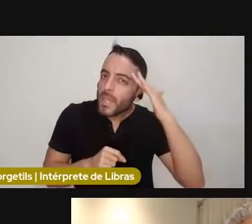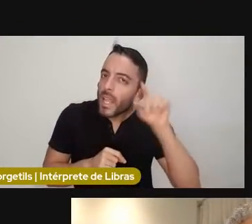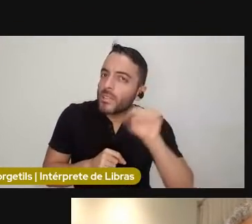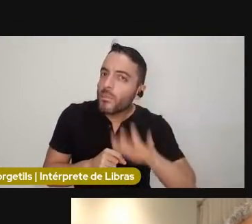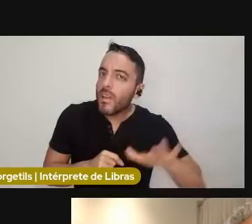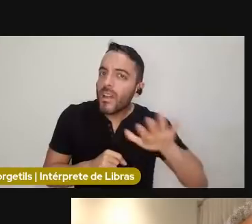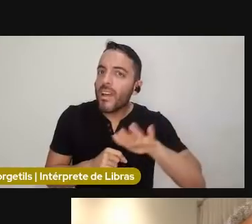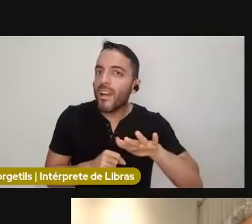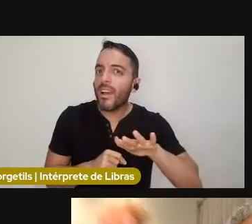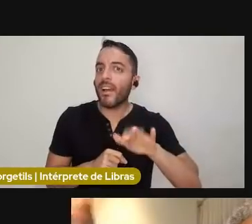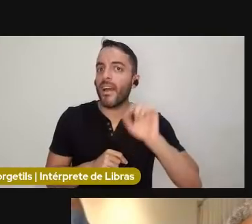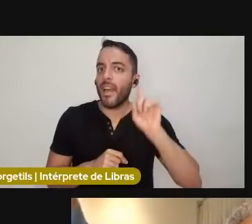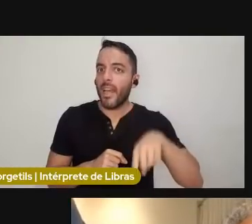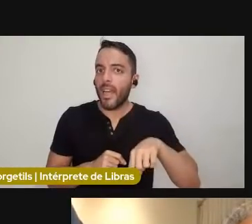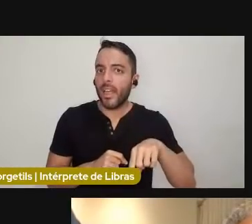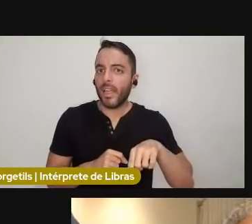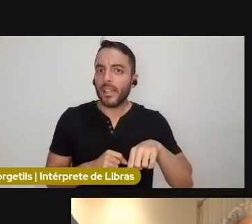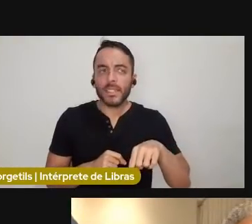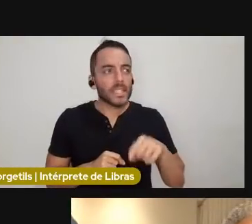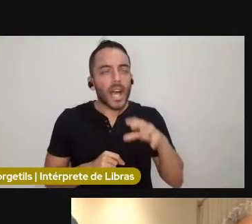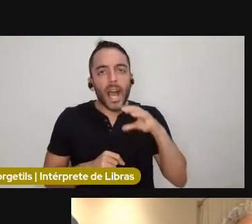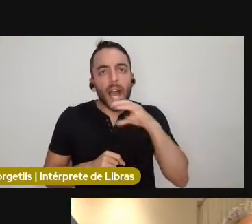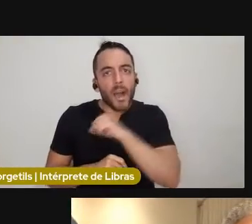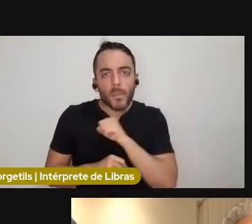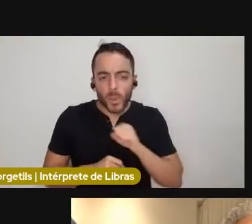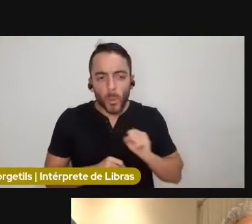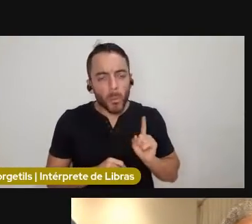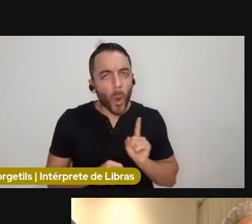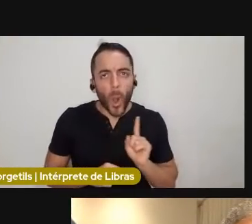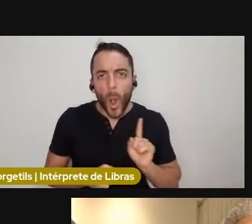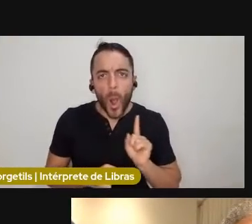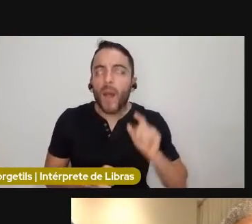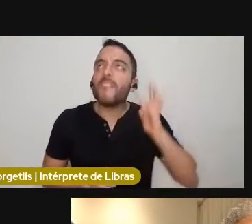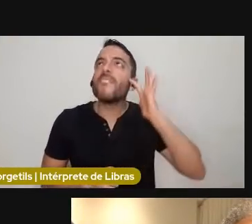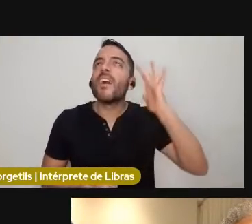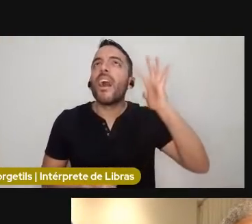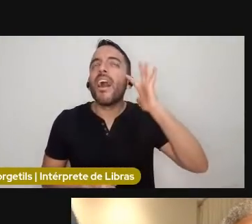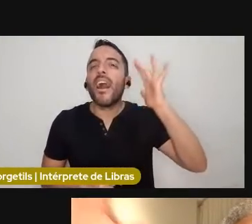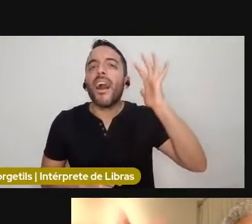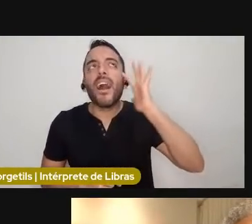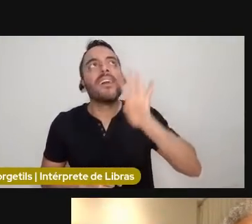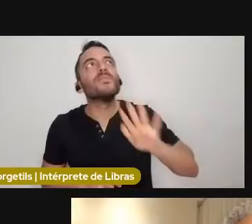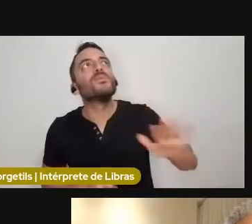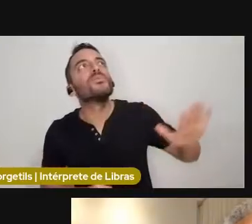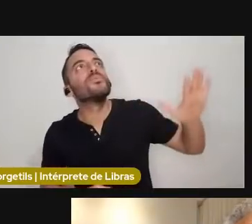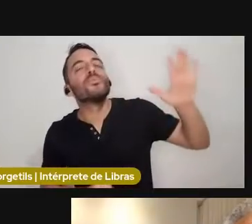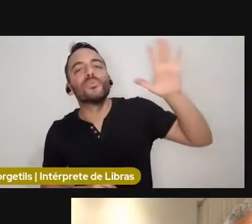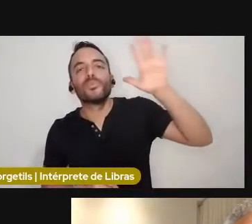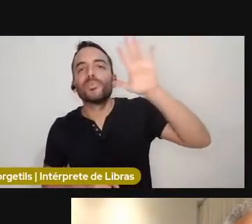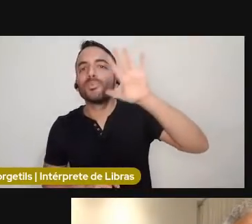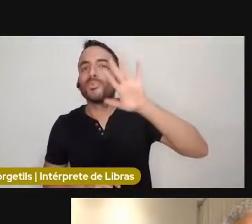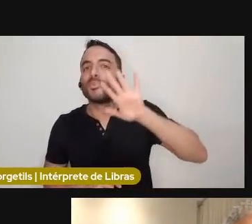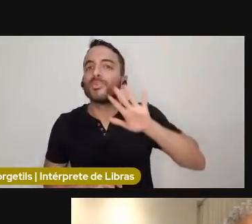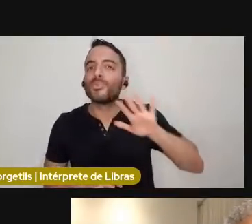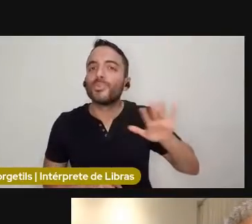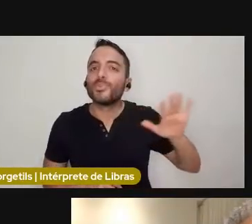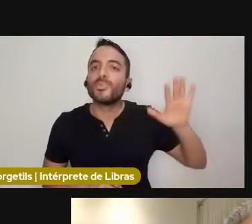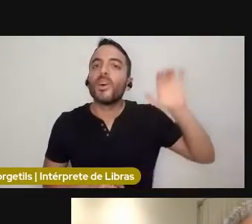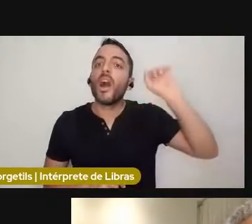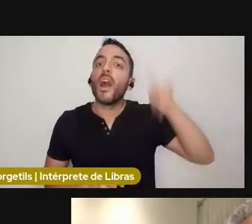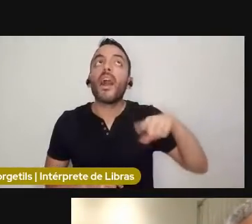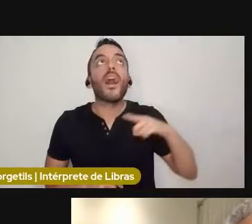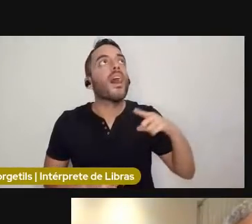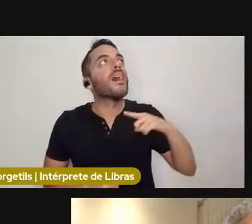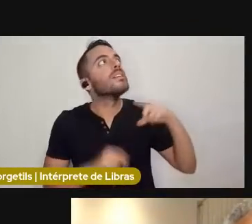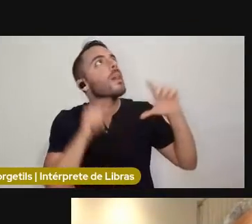aí vorazmente viajando pelo cosmos, vai deixando os vácuos atrás